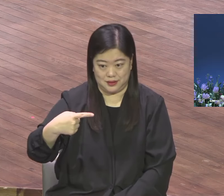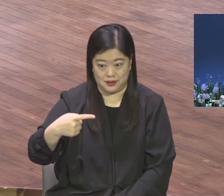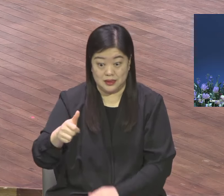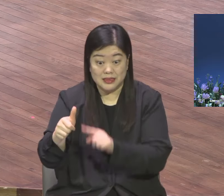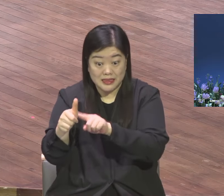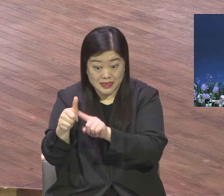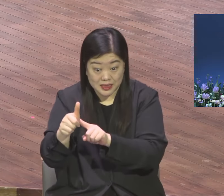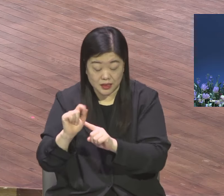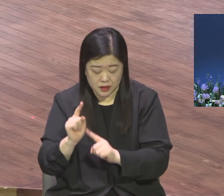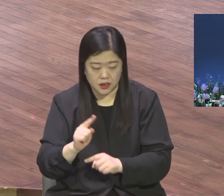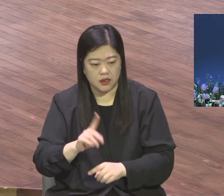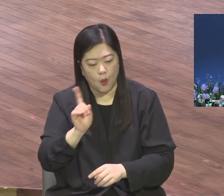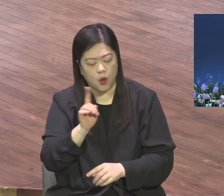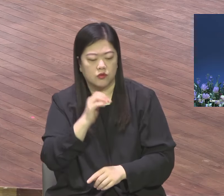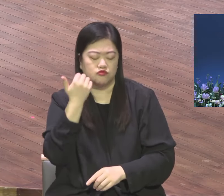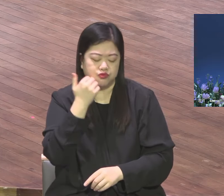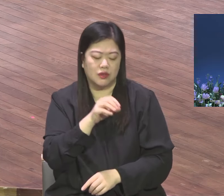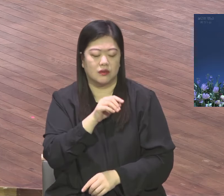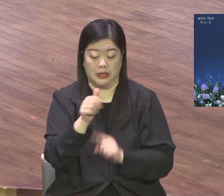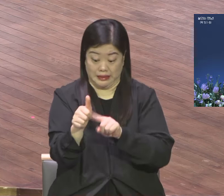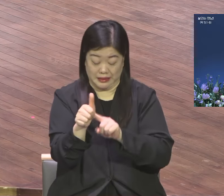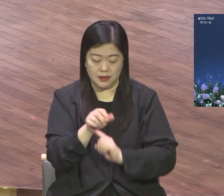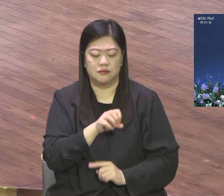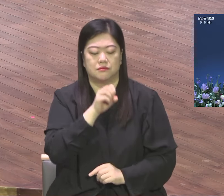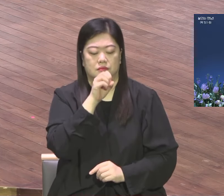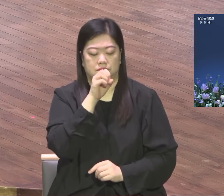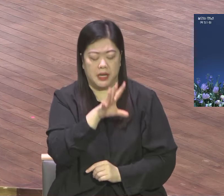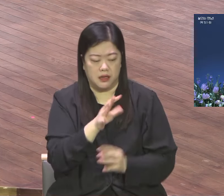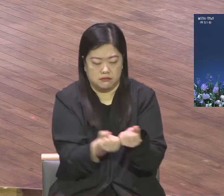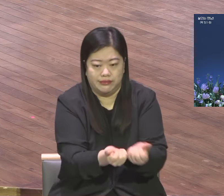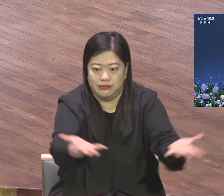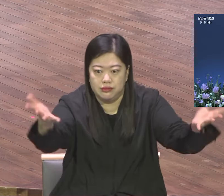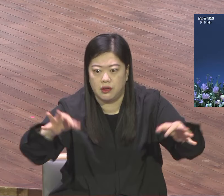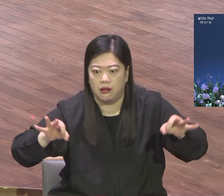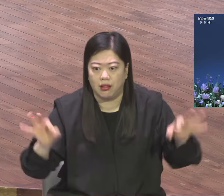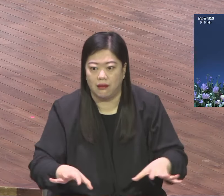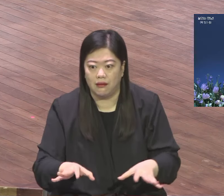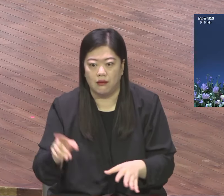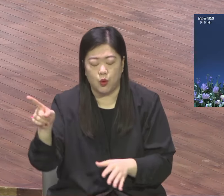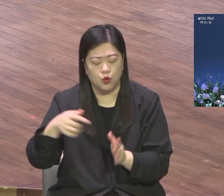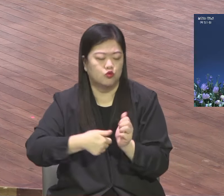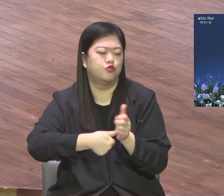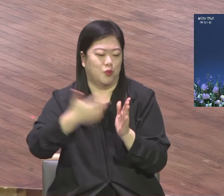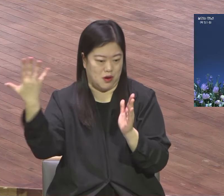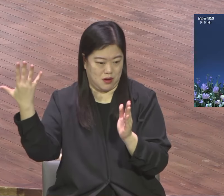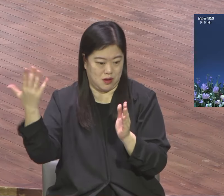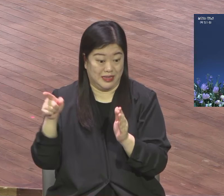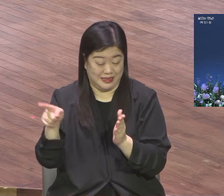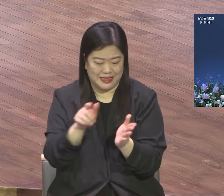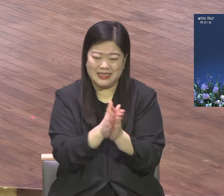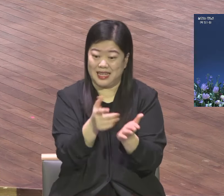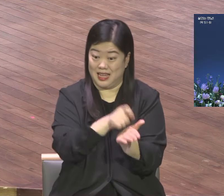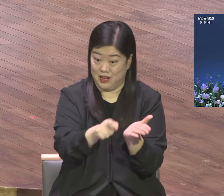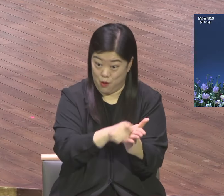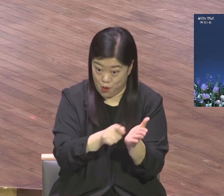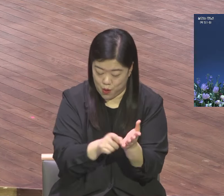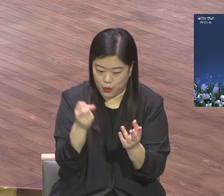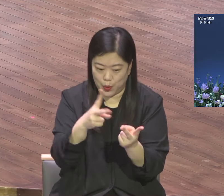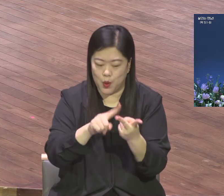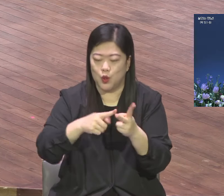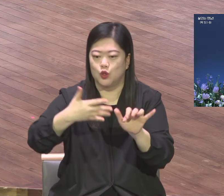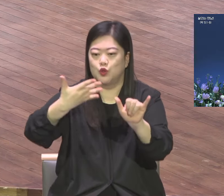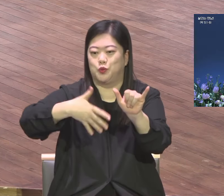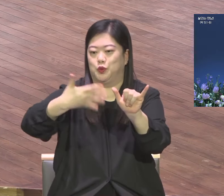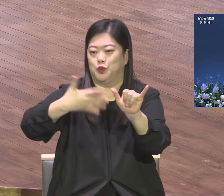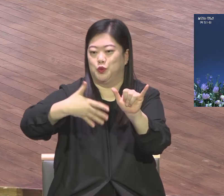세계적인 영향력이 있는 작가예요. 그런데 자신의 유튜브 채널을 통해서 한 영상을